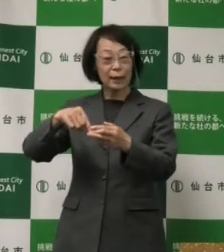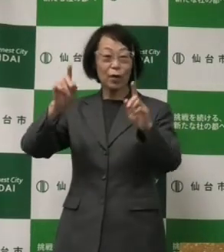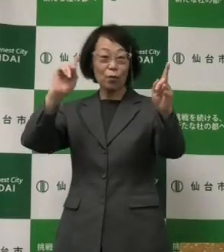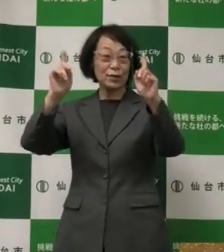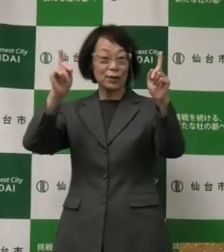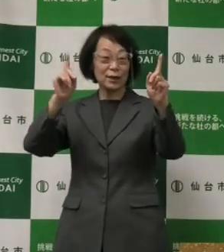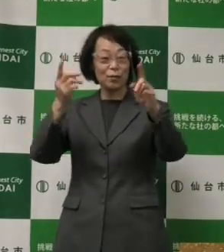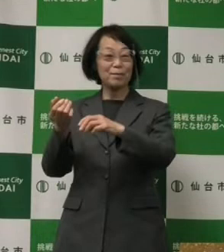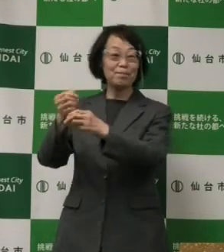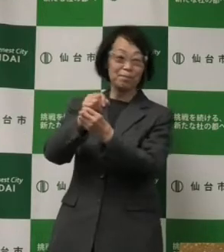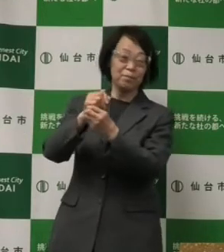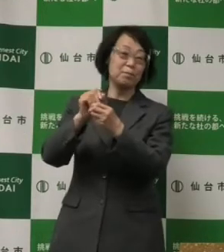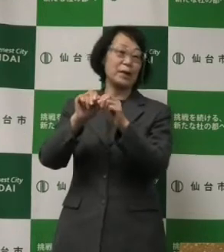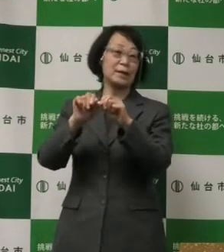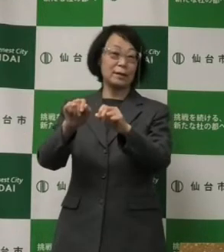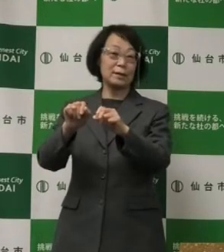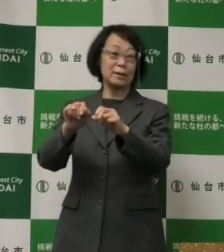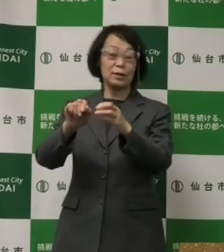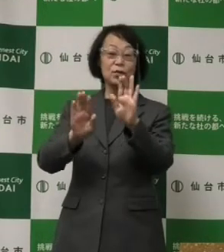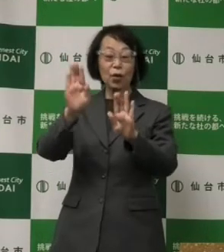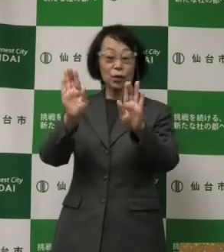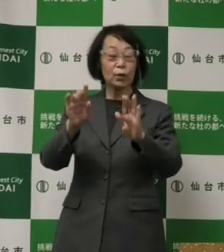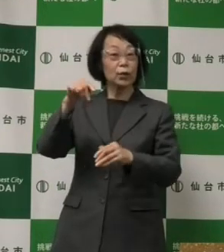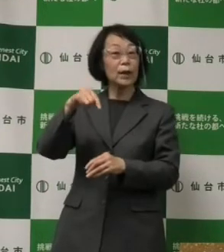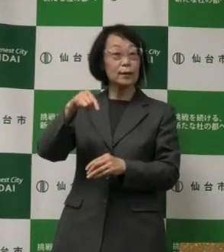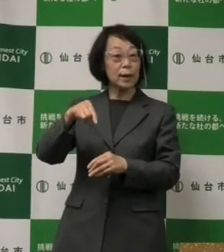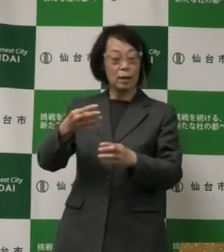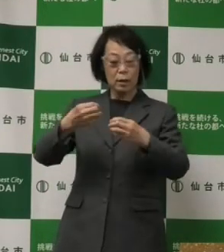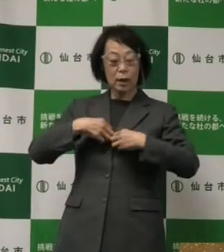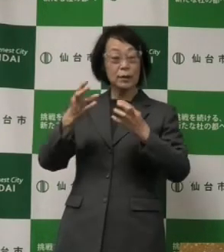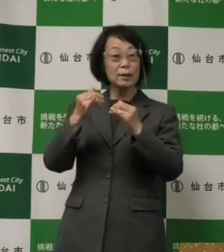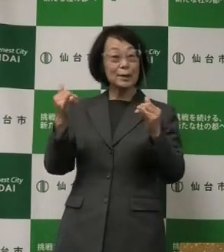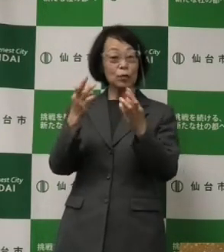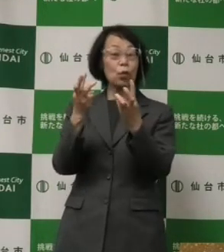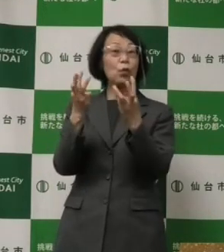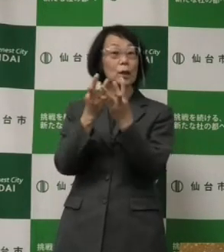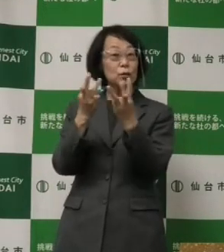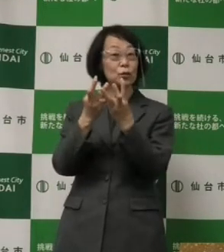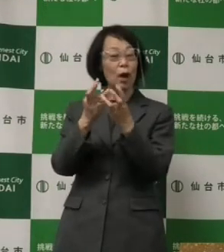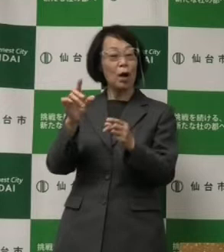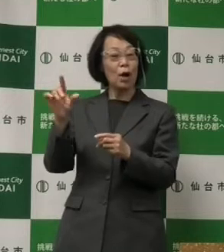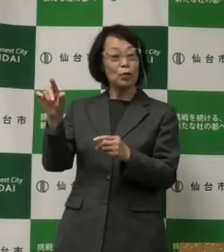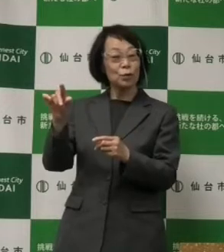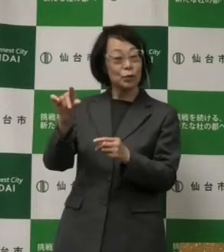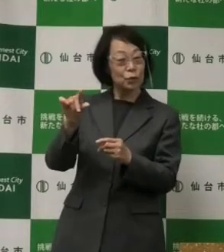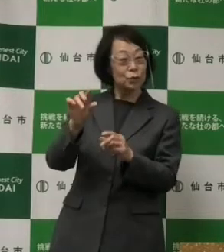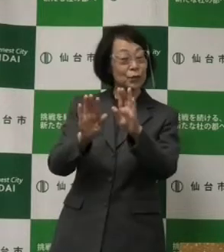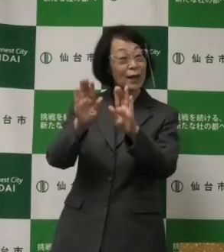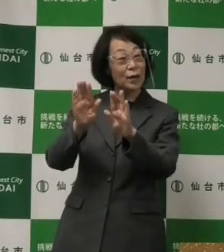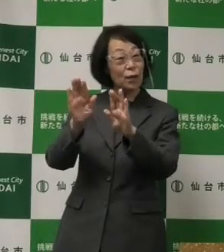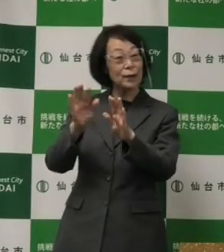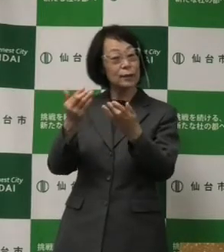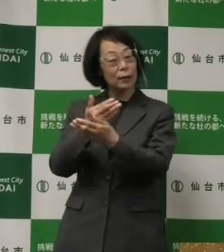きたというような状況の中でですね、感染者数が減少傾向になってきているという